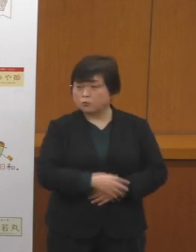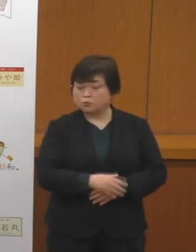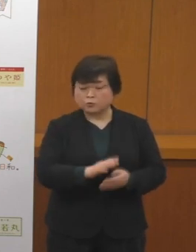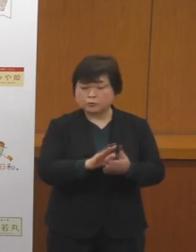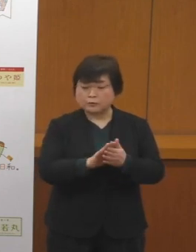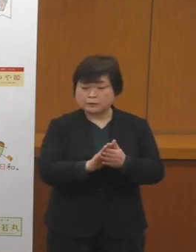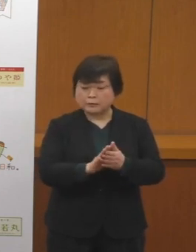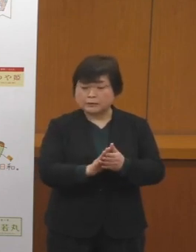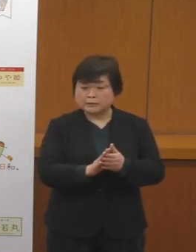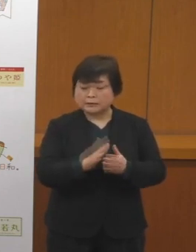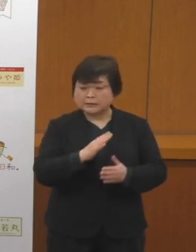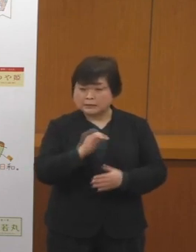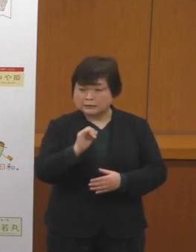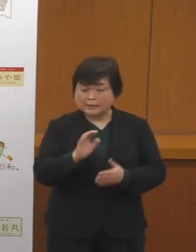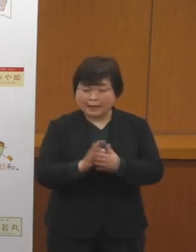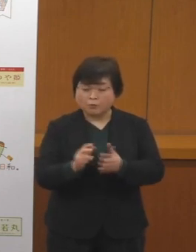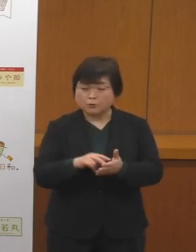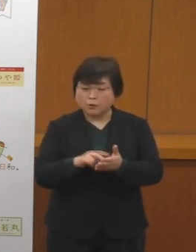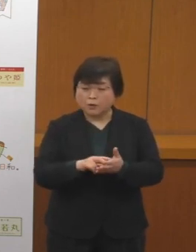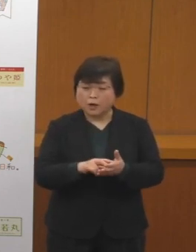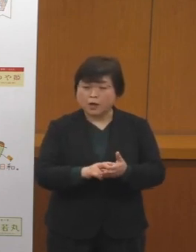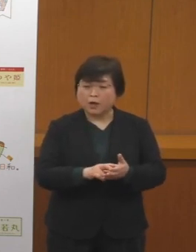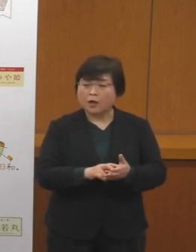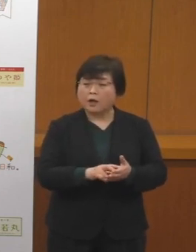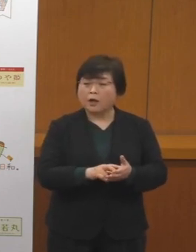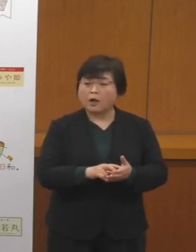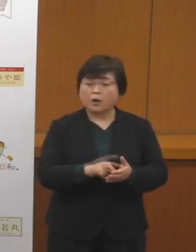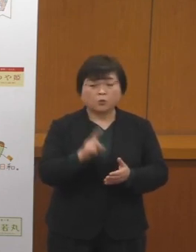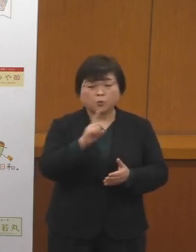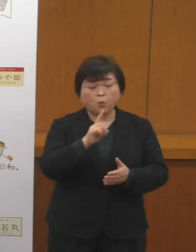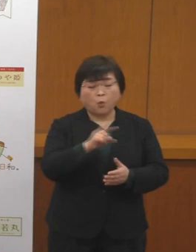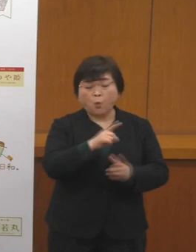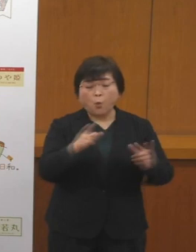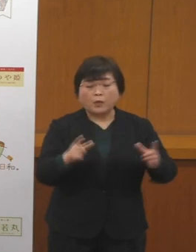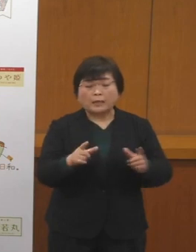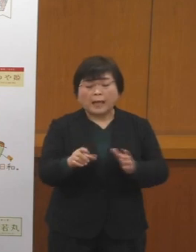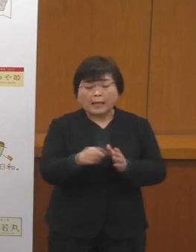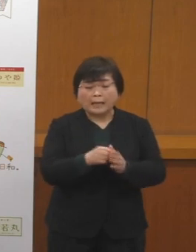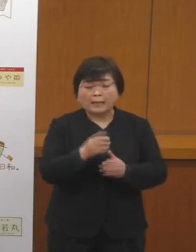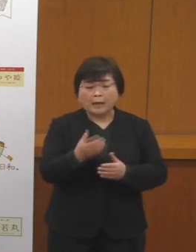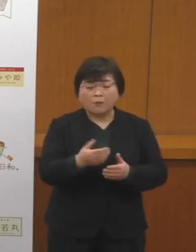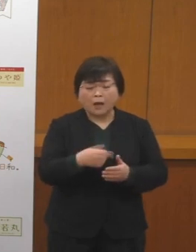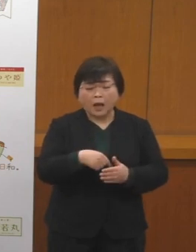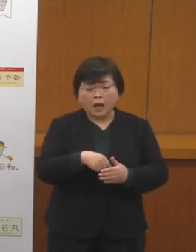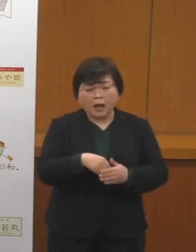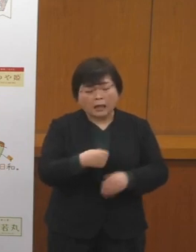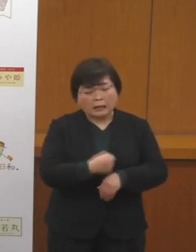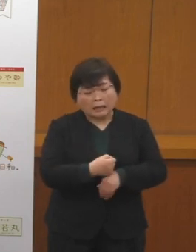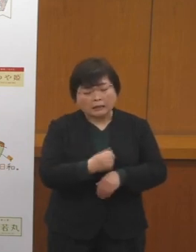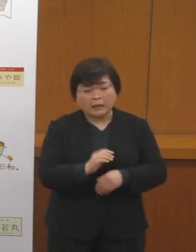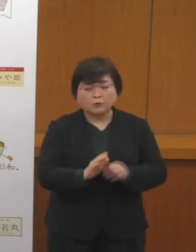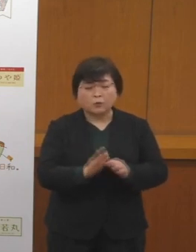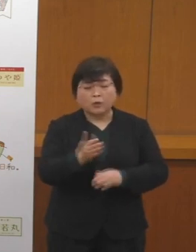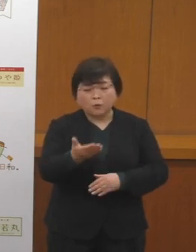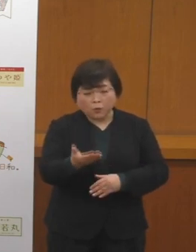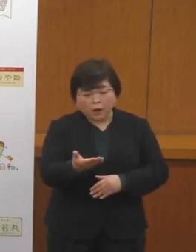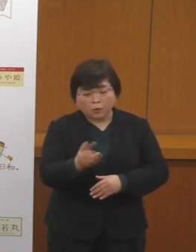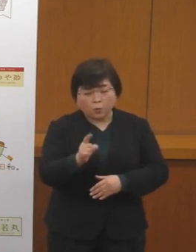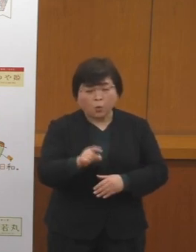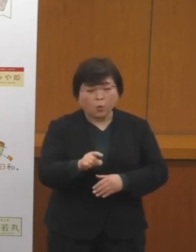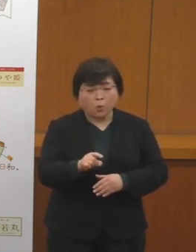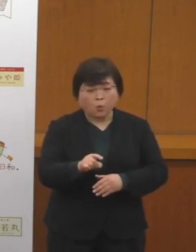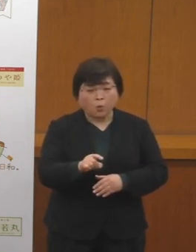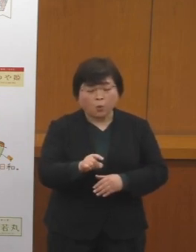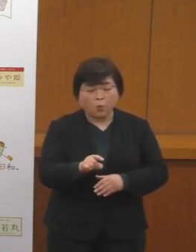してはこの現時点での被害の状況の程度大きな被害なのか深刻な状況なのかその捉えて